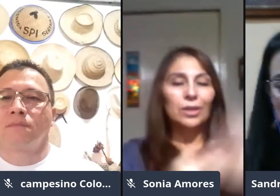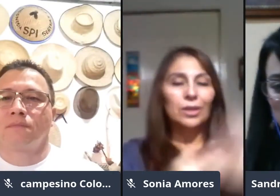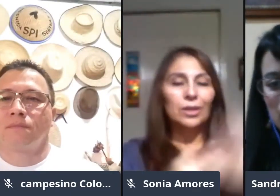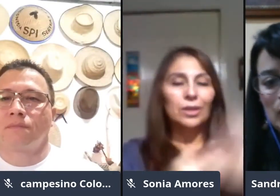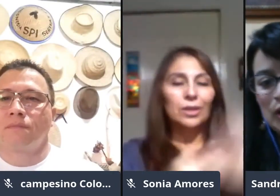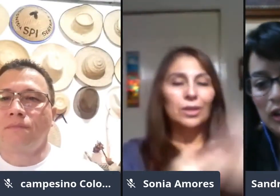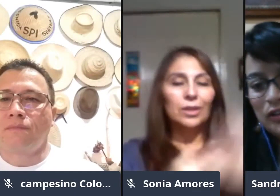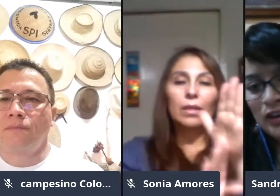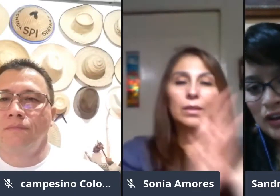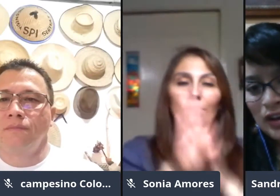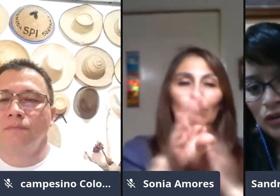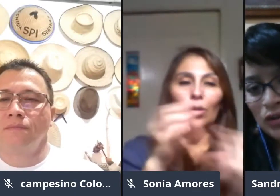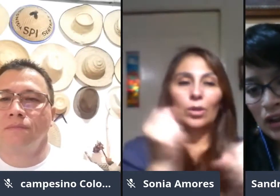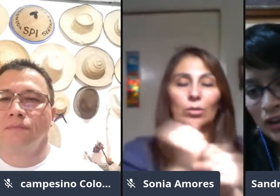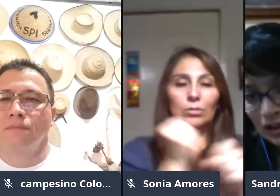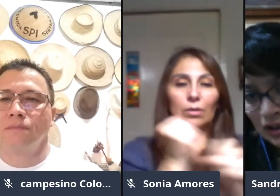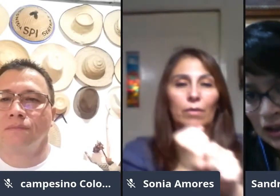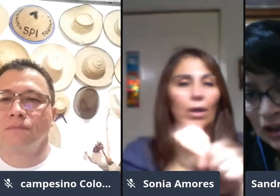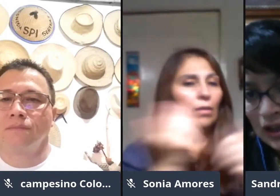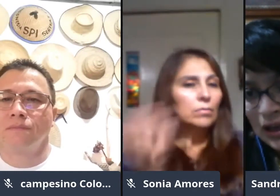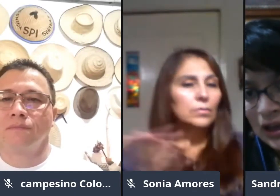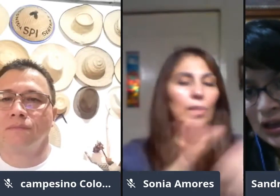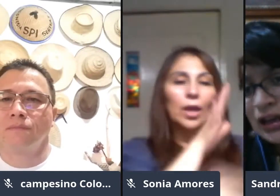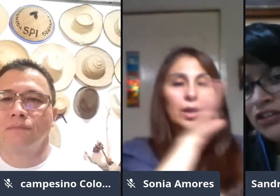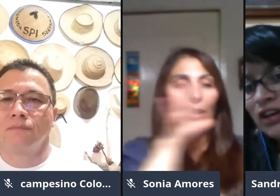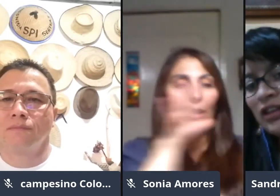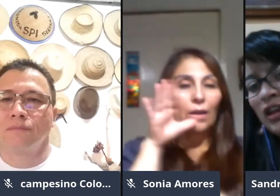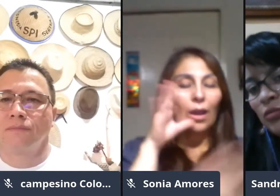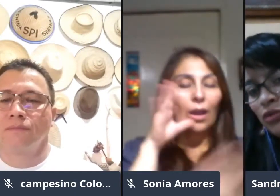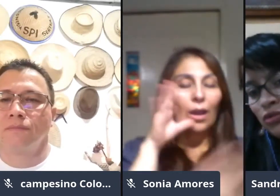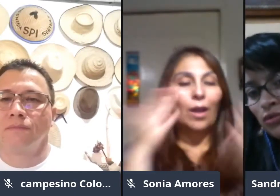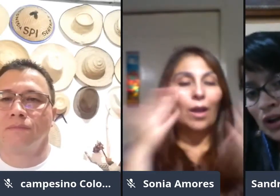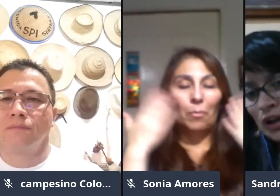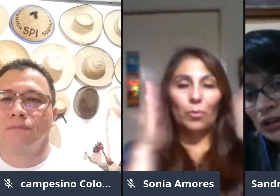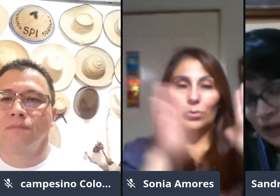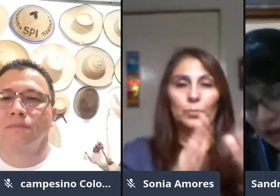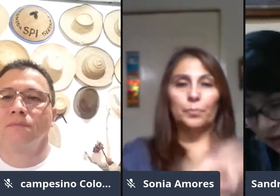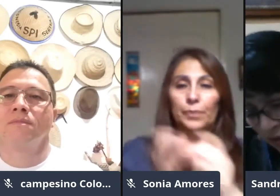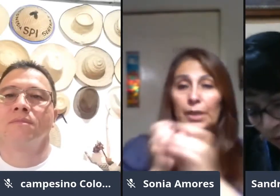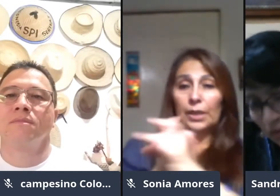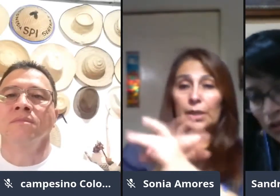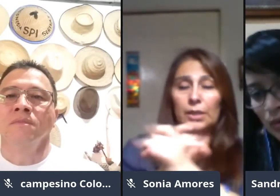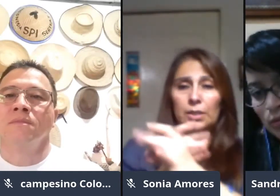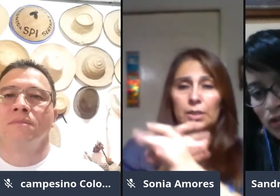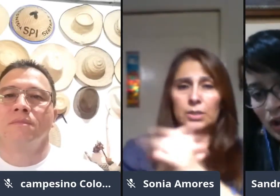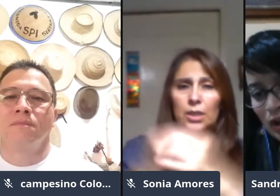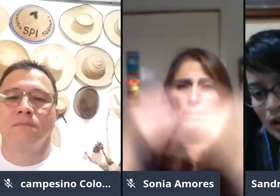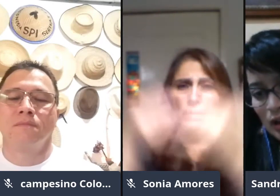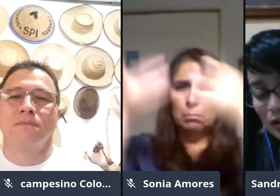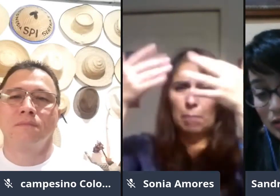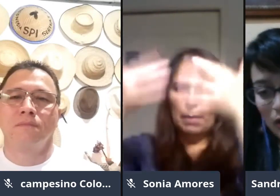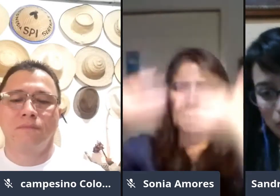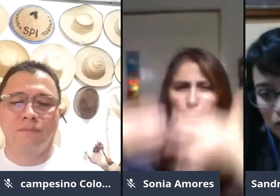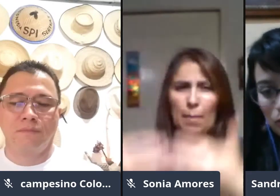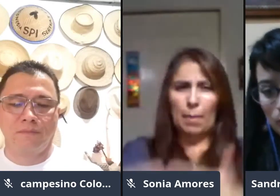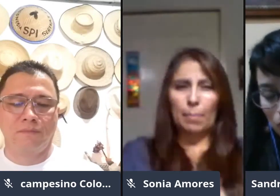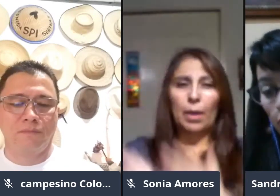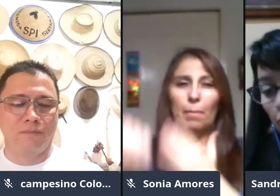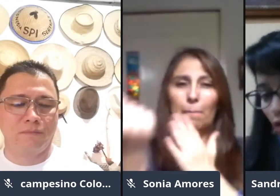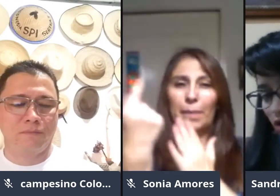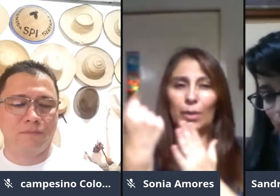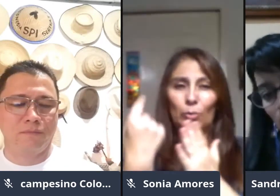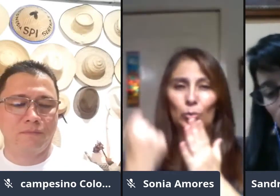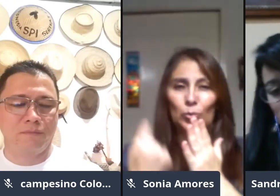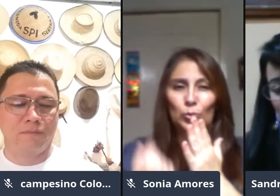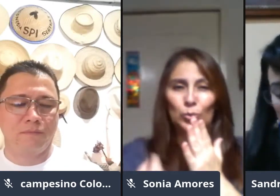su trabajo desde la ruralidad. En el chat tenemos una cantidad de preguntas, sabemos que